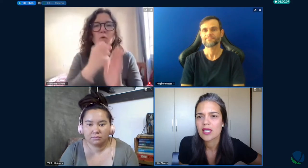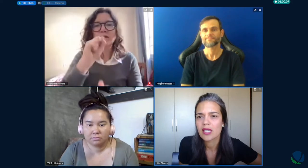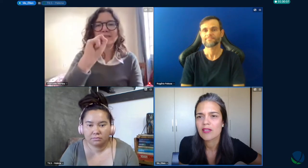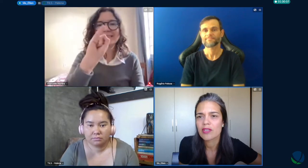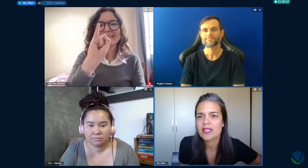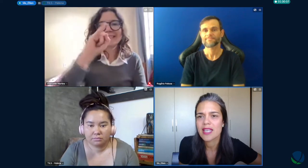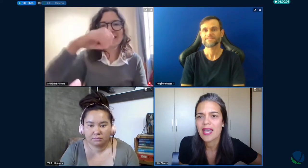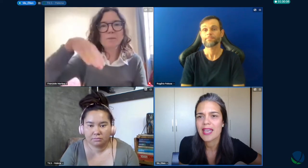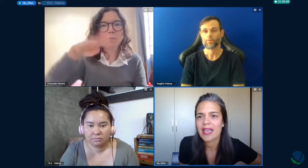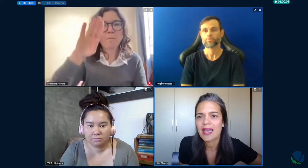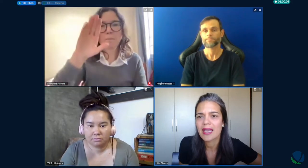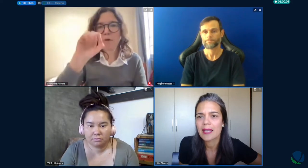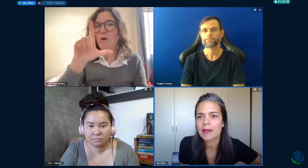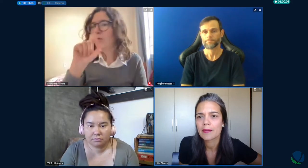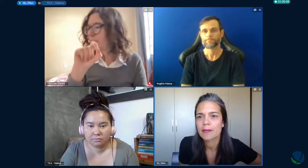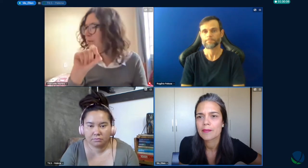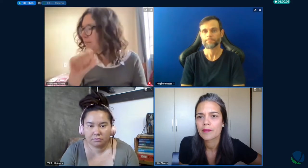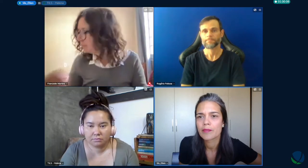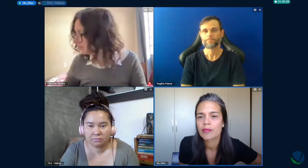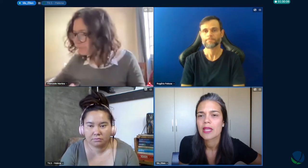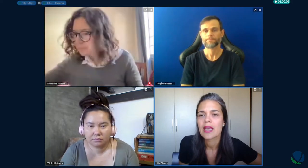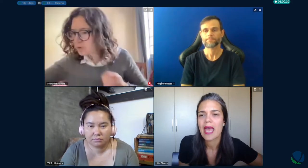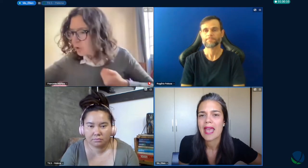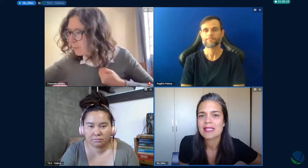Eu gostaria que você